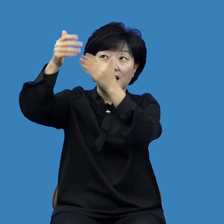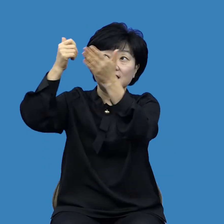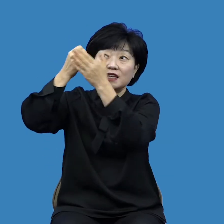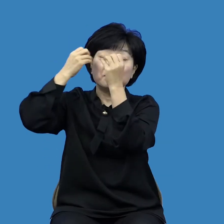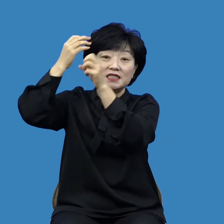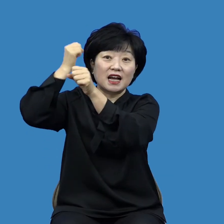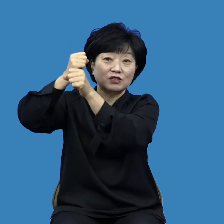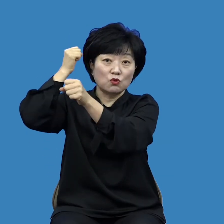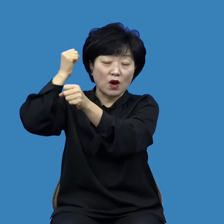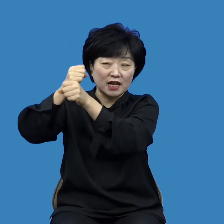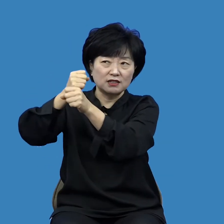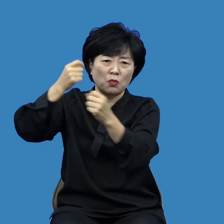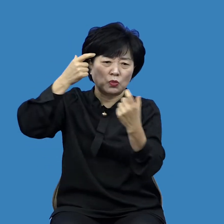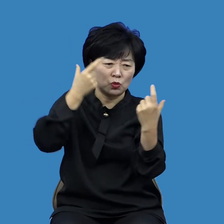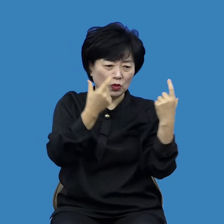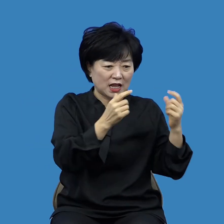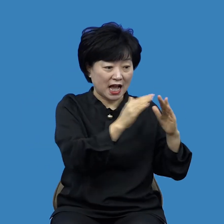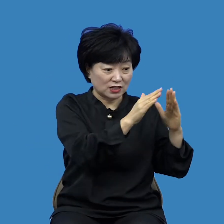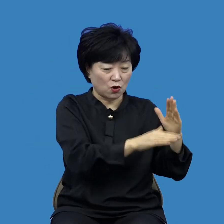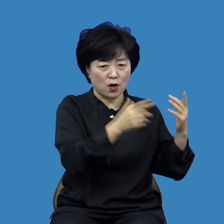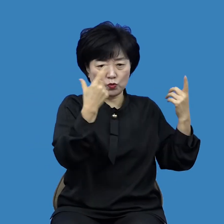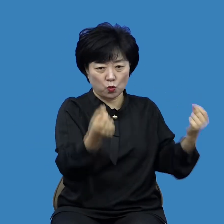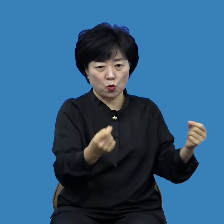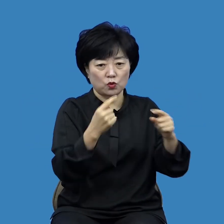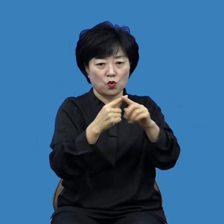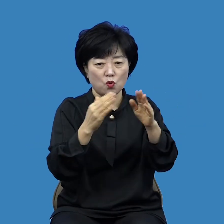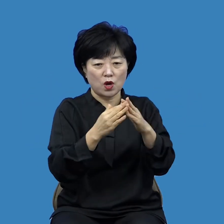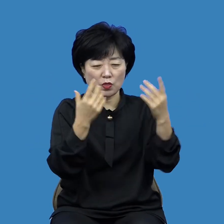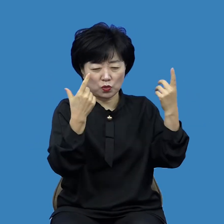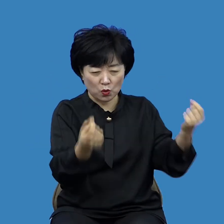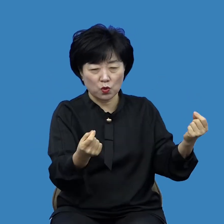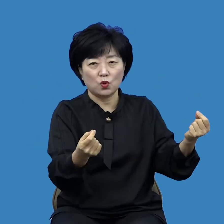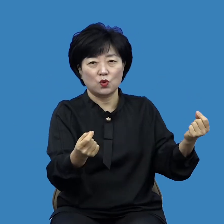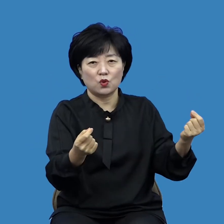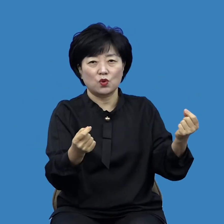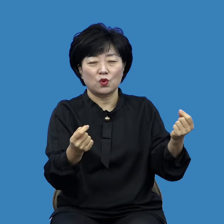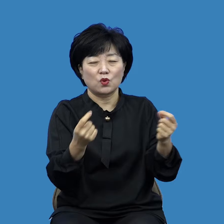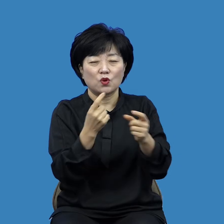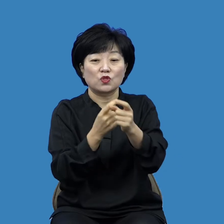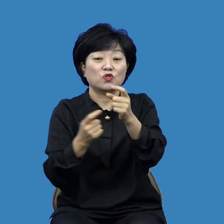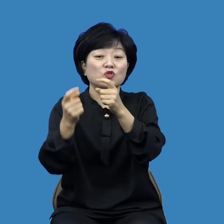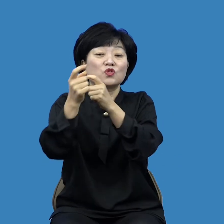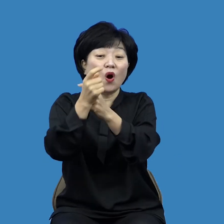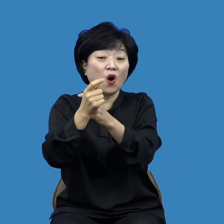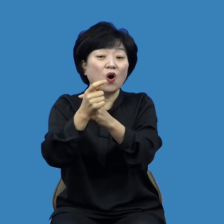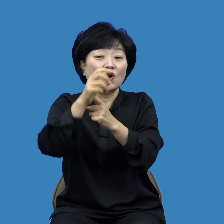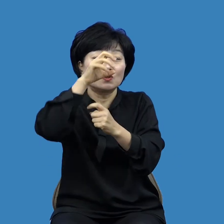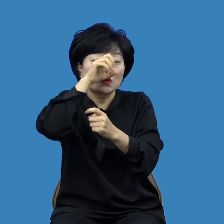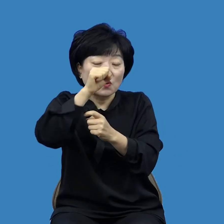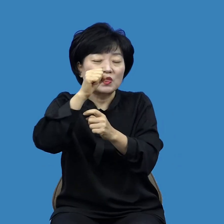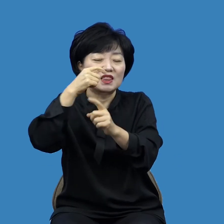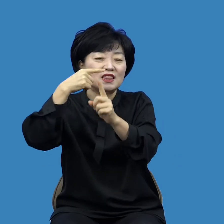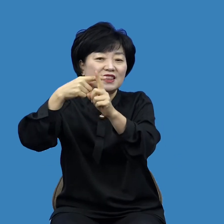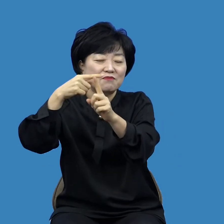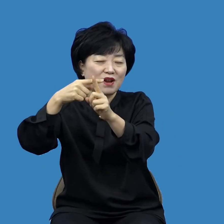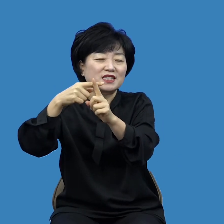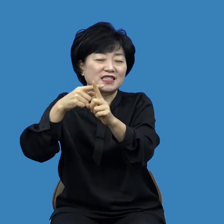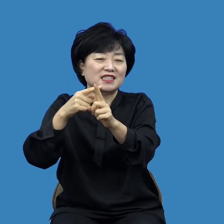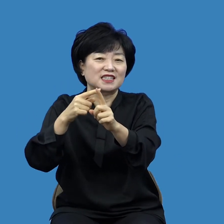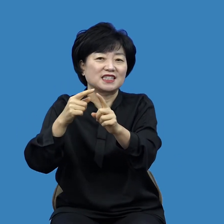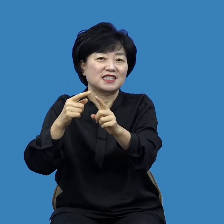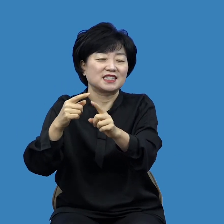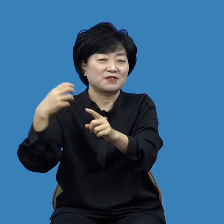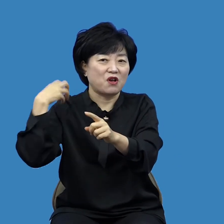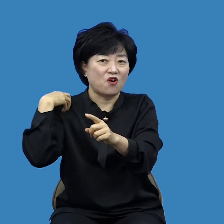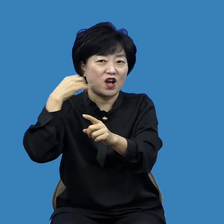거의 동일한 기능들을, 이제 물론 그거 플러스 다른 기능들이 있지만 거의 동일한 기능들을 하게 하셨어요. 그래서